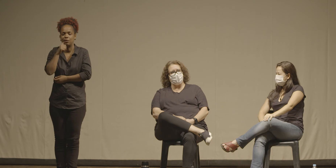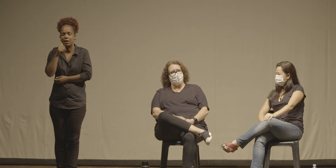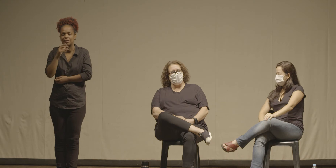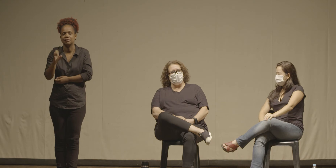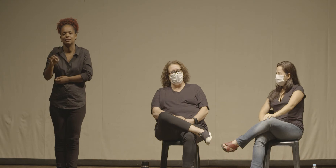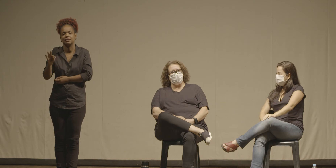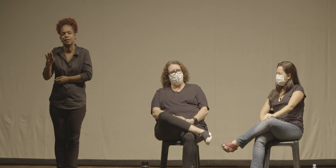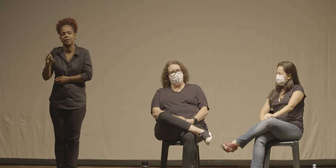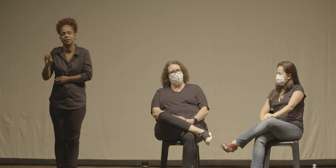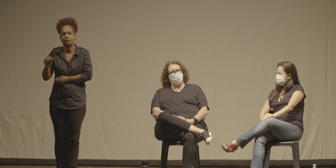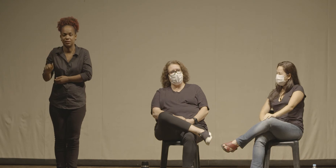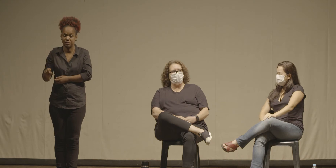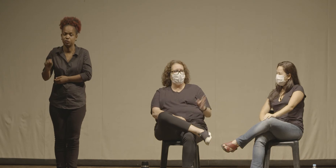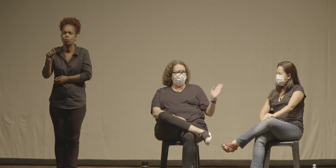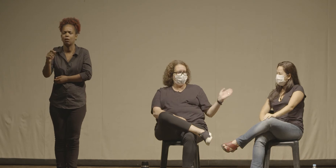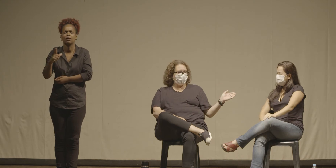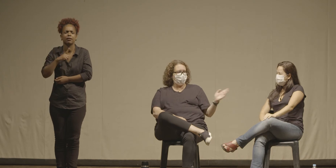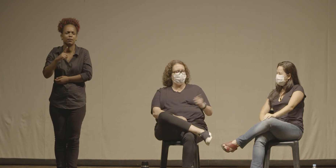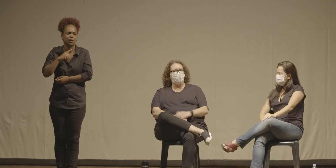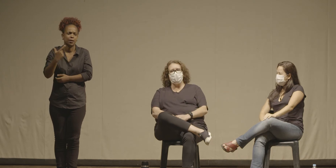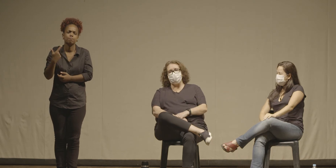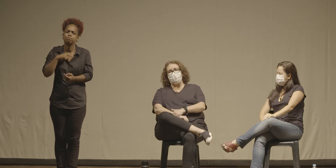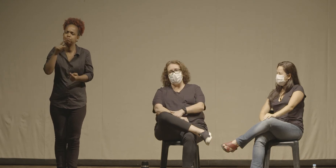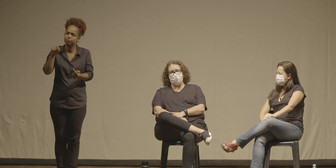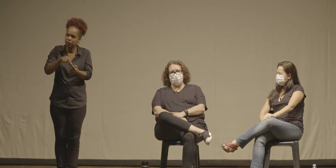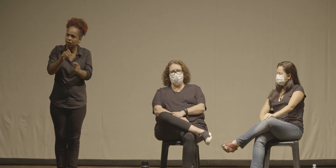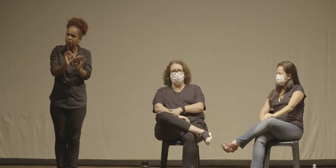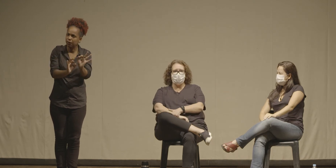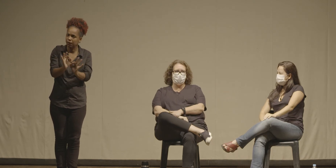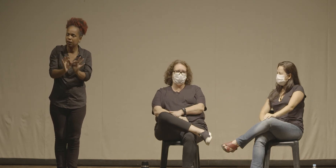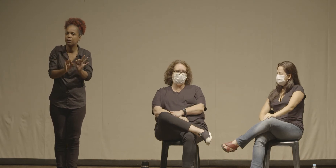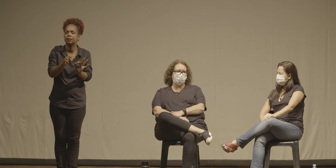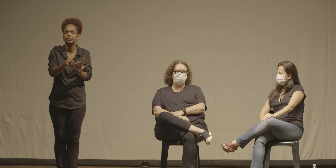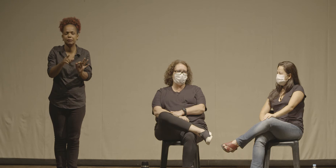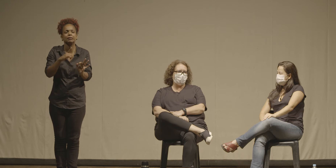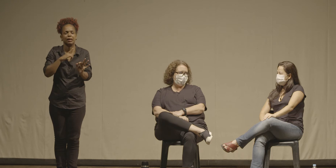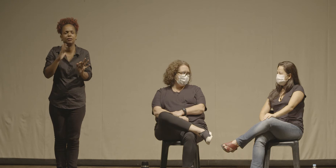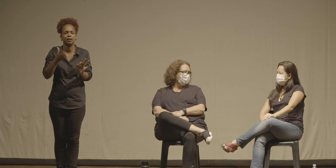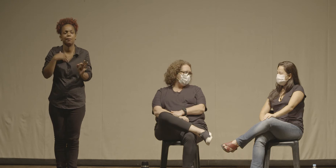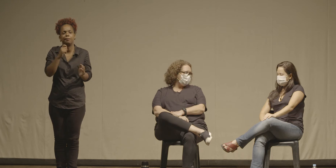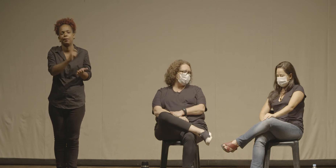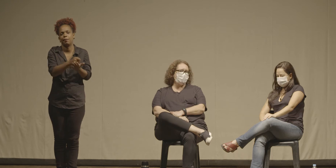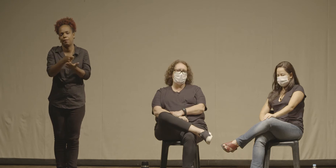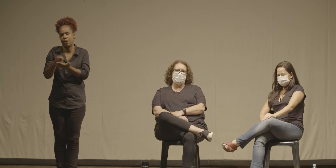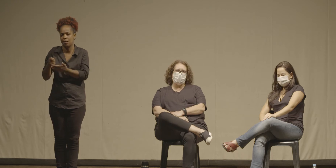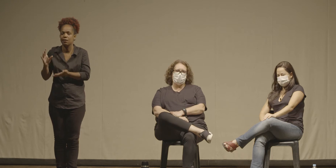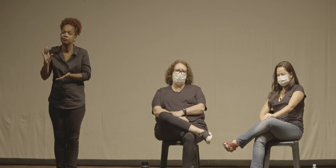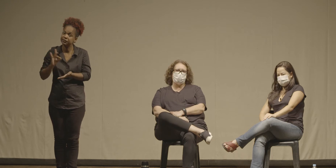Sexta, a gente tinha essa intenção, esse planejamento, né, de pagar